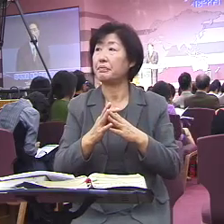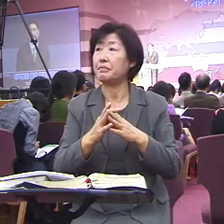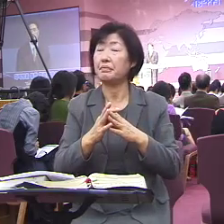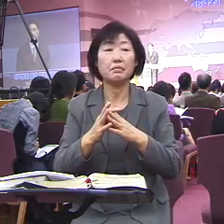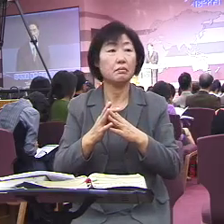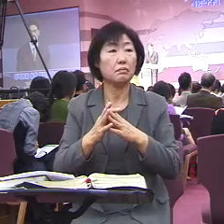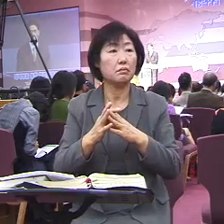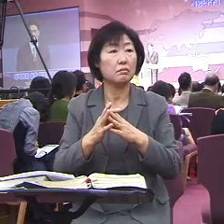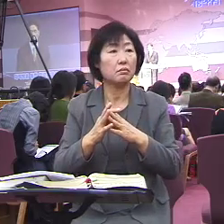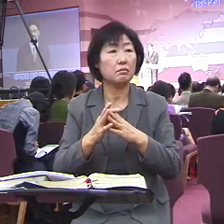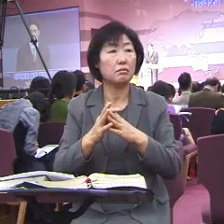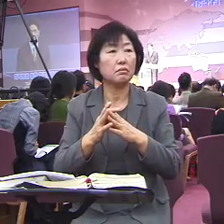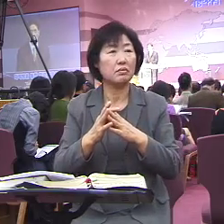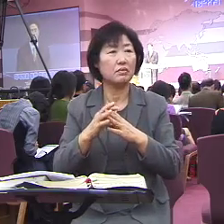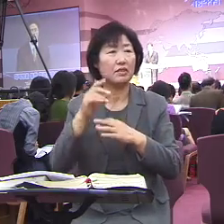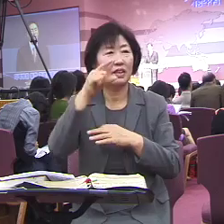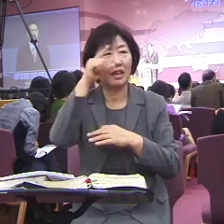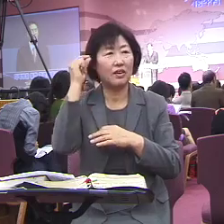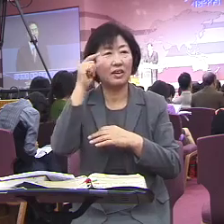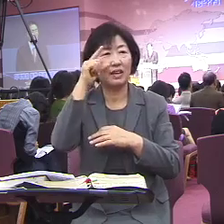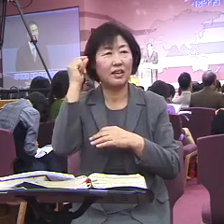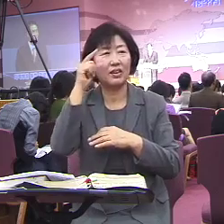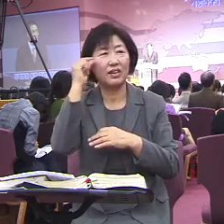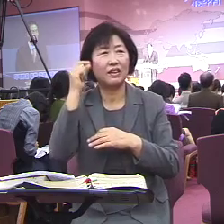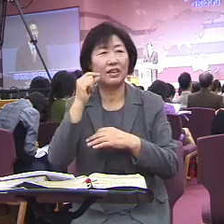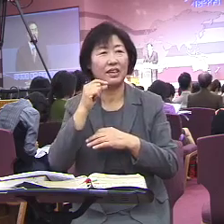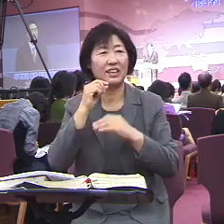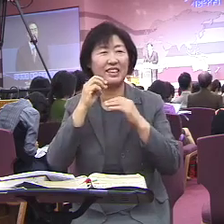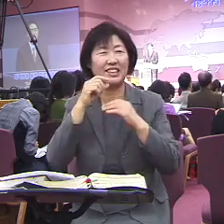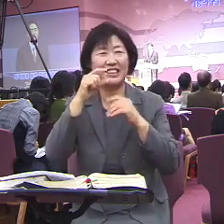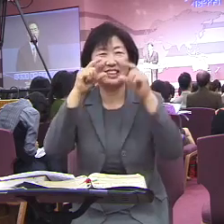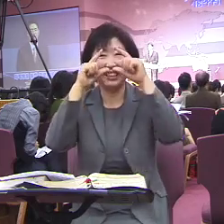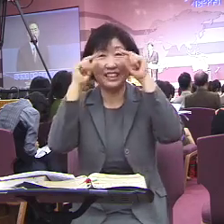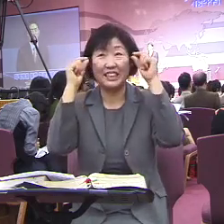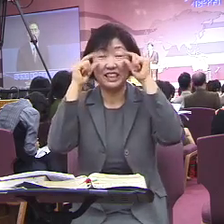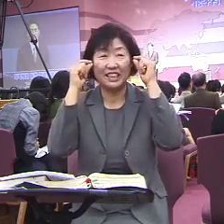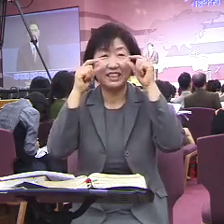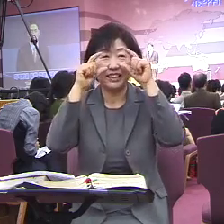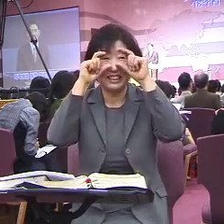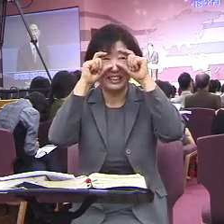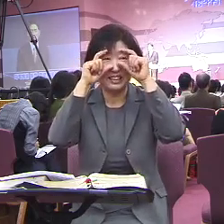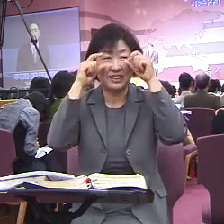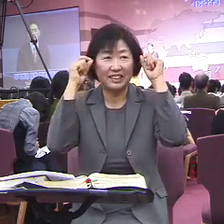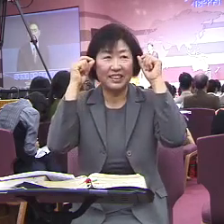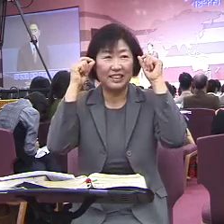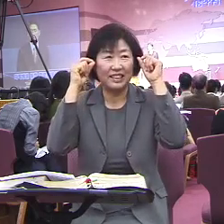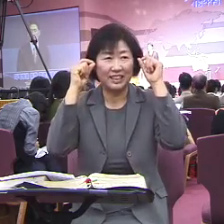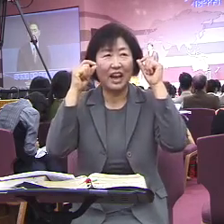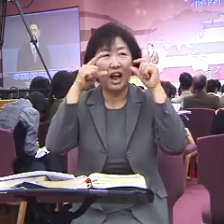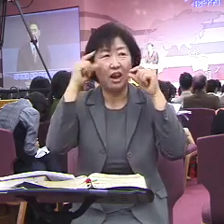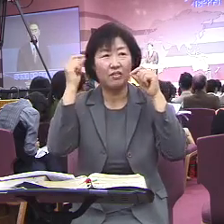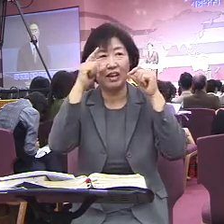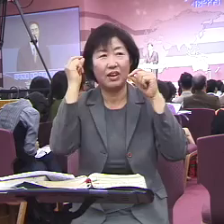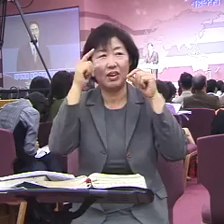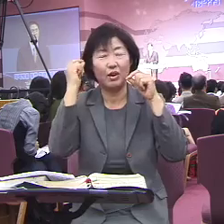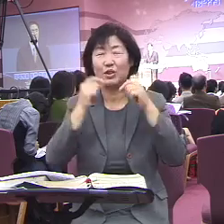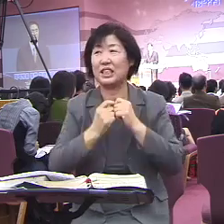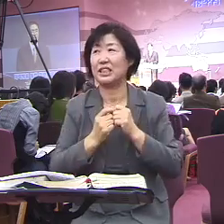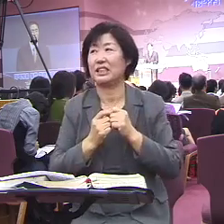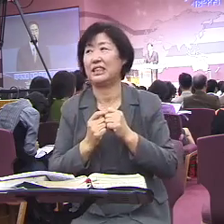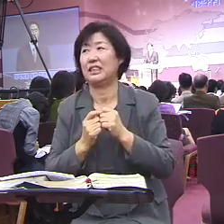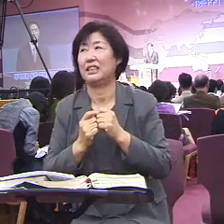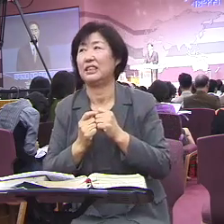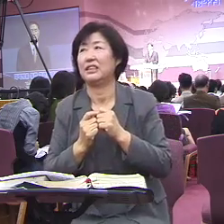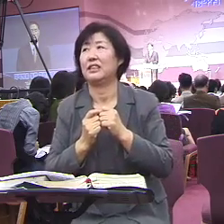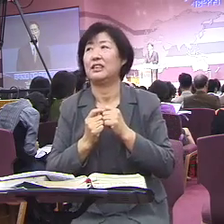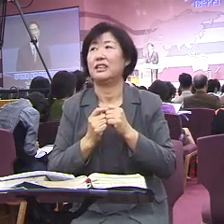가족 축제를 이번에는 교회에서 열지 않고 각 다락방에서 각 집을 방문하는 그러한